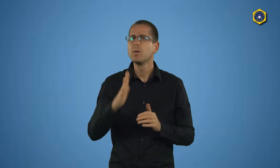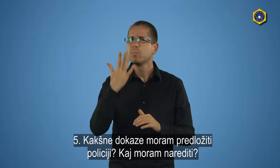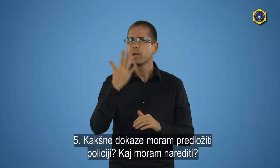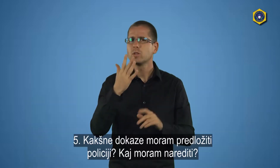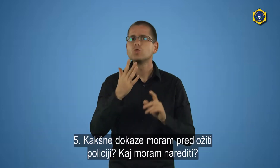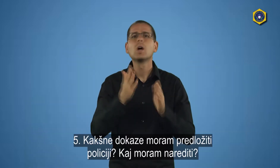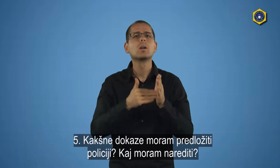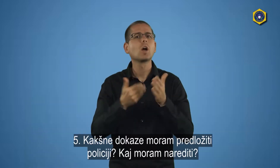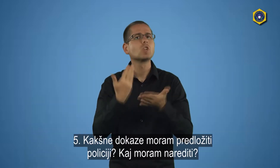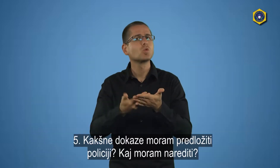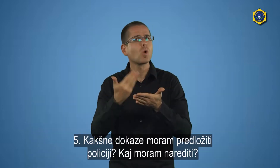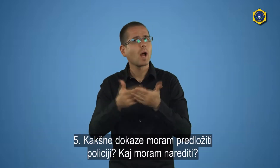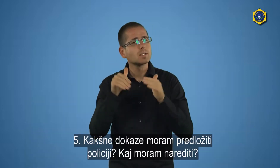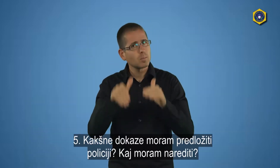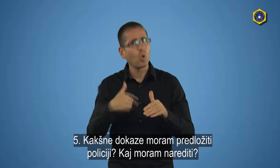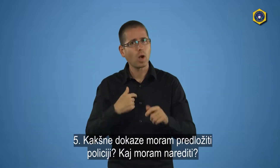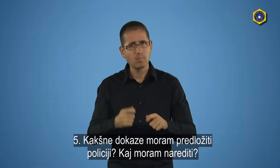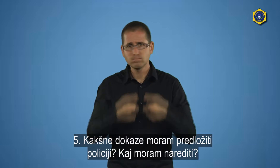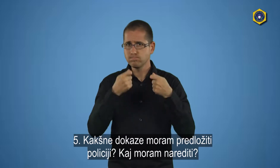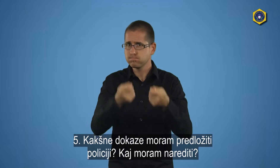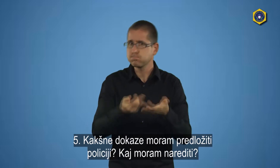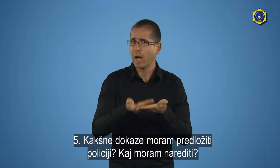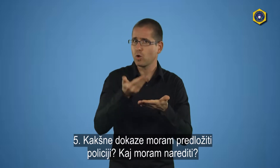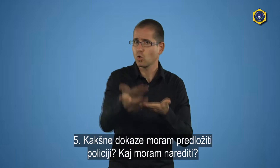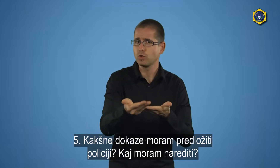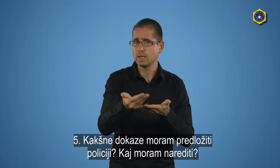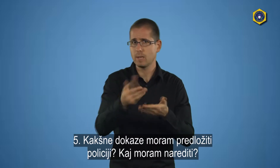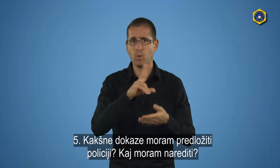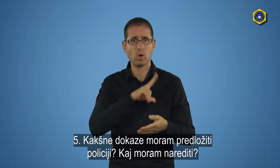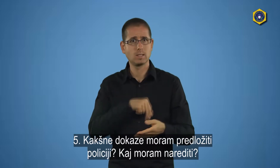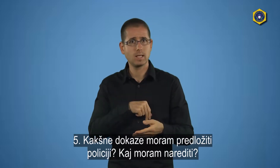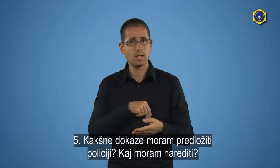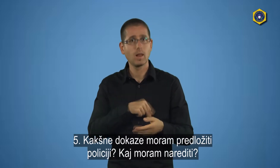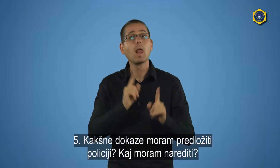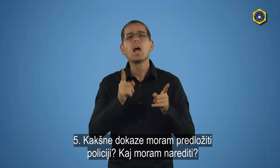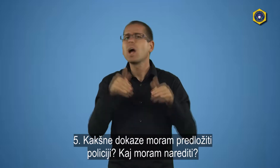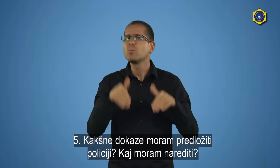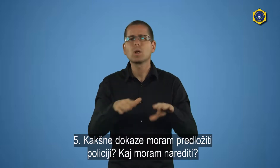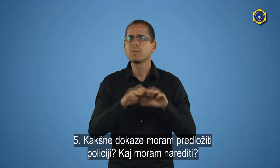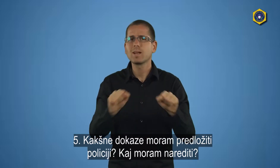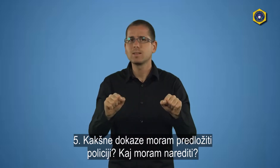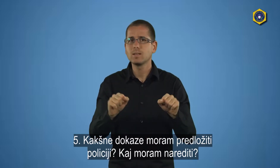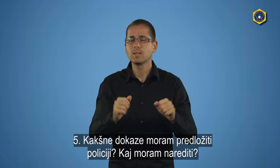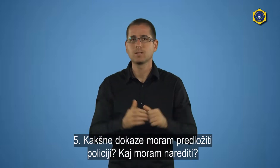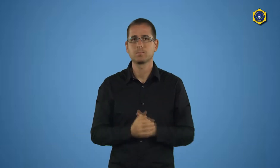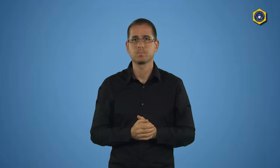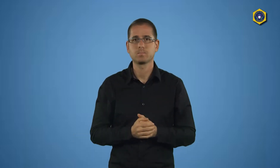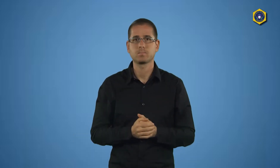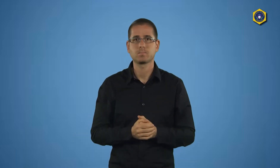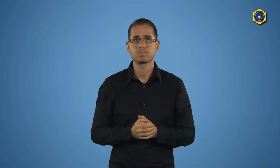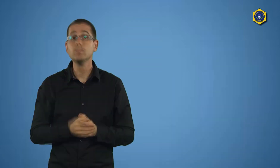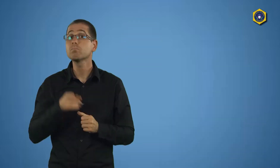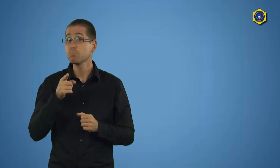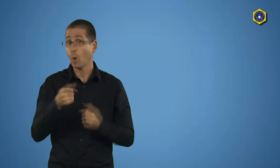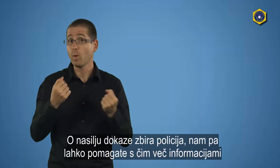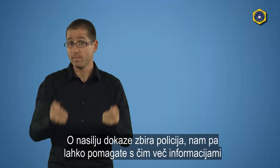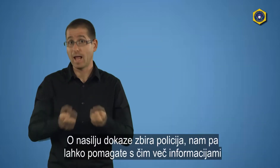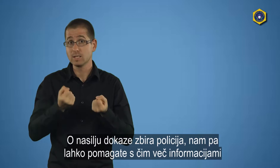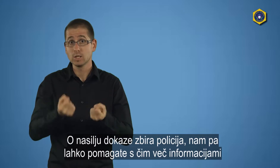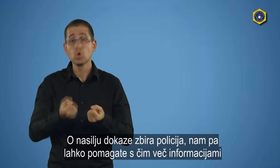5. Kakšne dokaze moram predložiti policiji? Kaj moram narediti? O nasilju